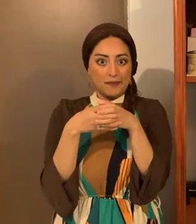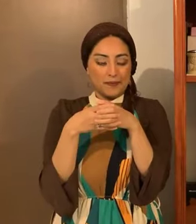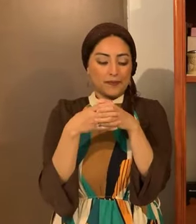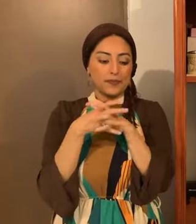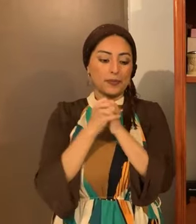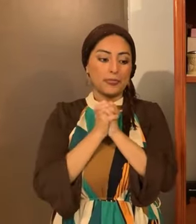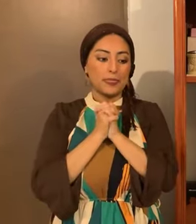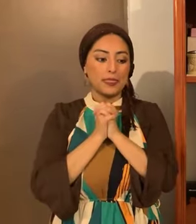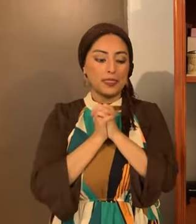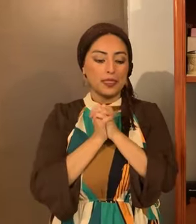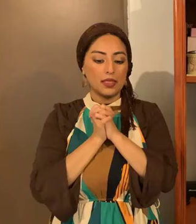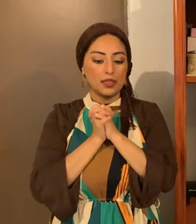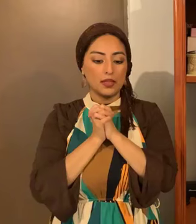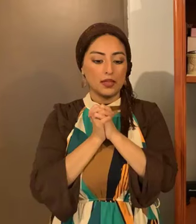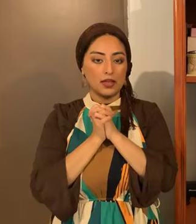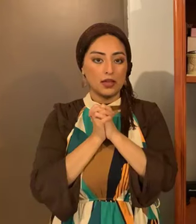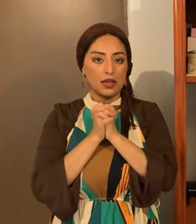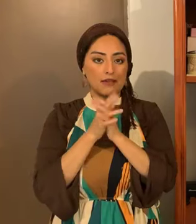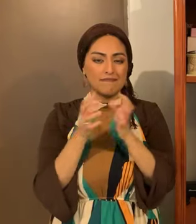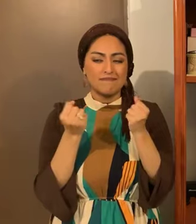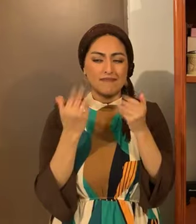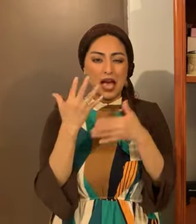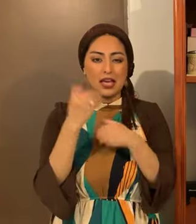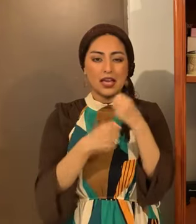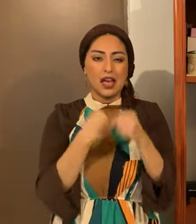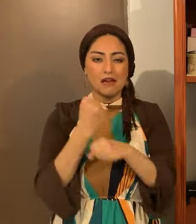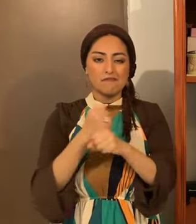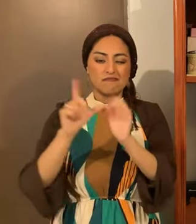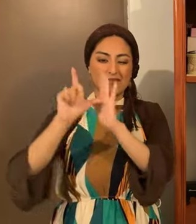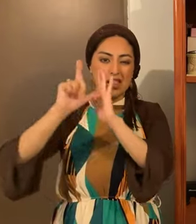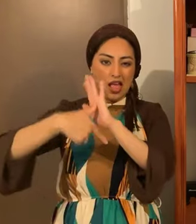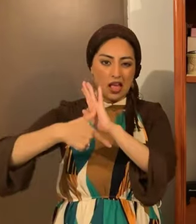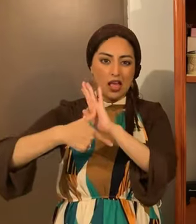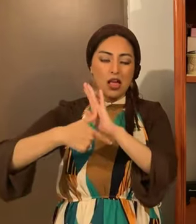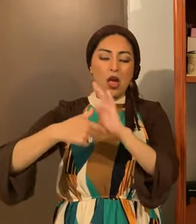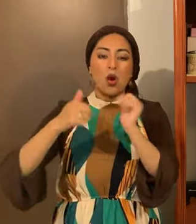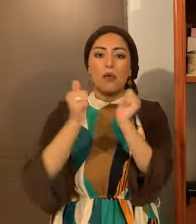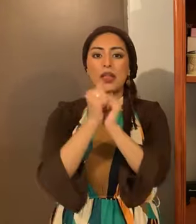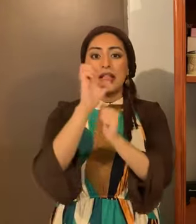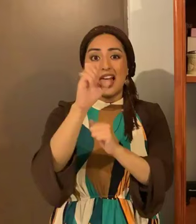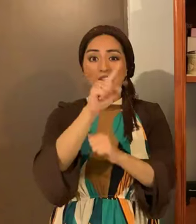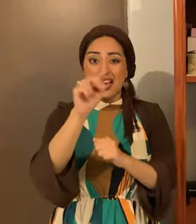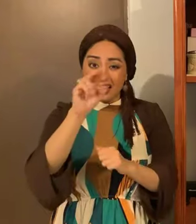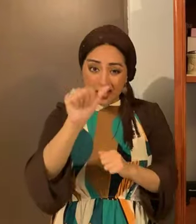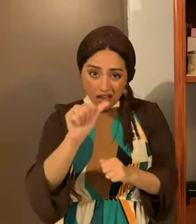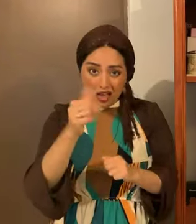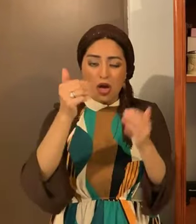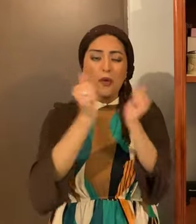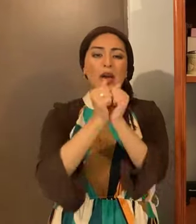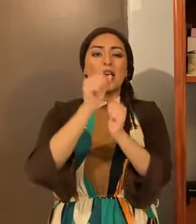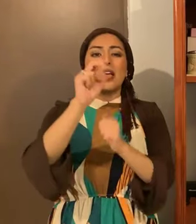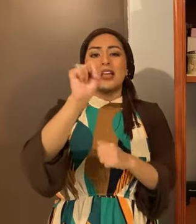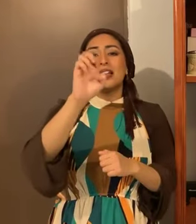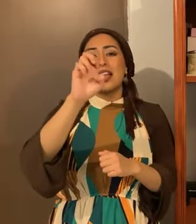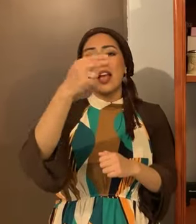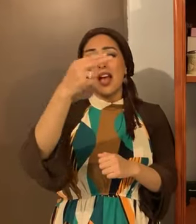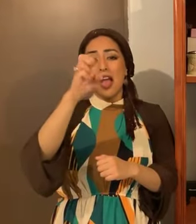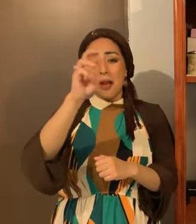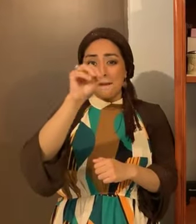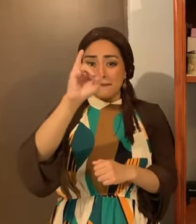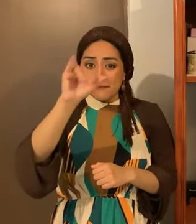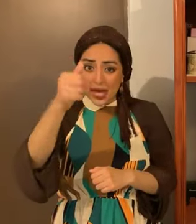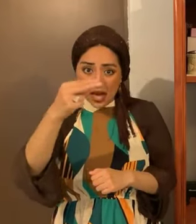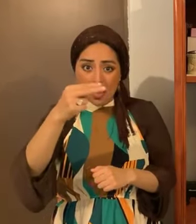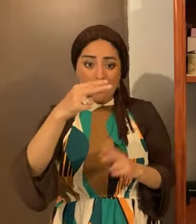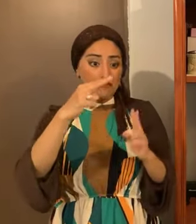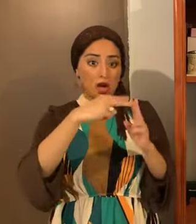Y ya en años después, siglos después, con Esdras, con Nehemías, ellos también hicieron